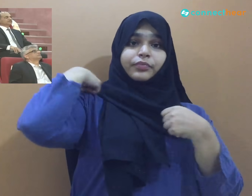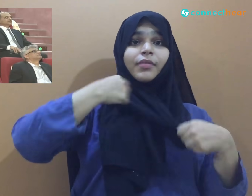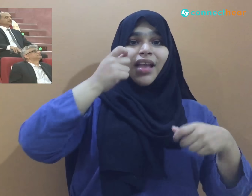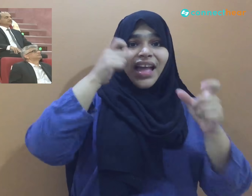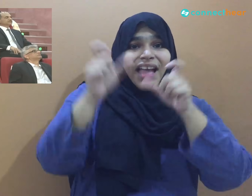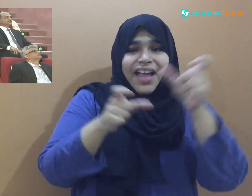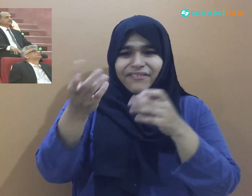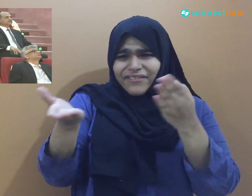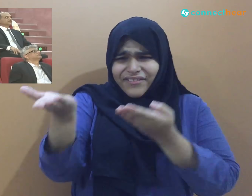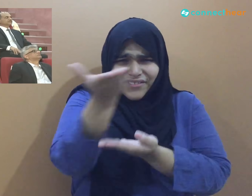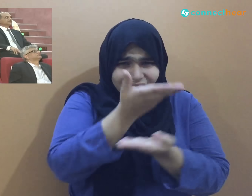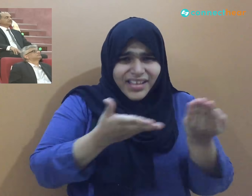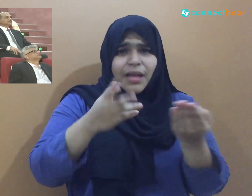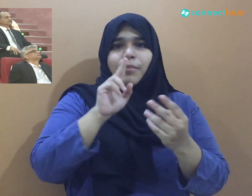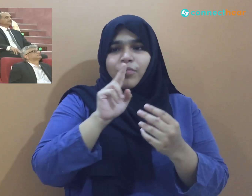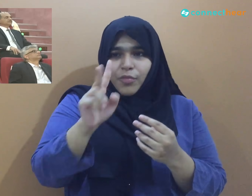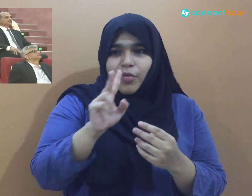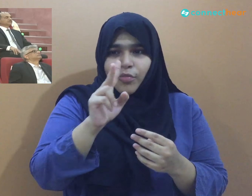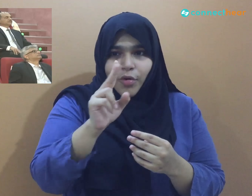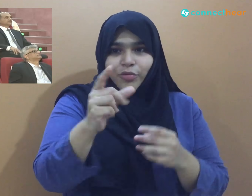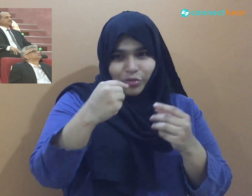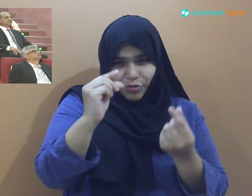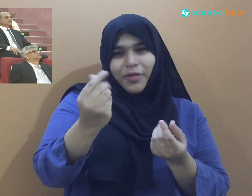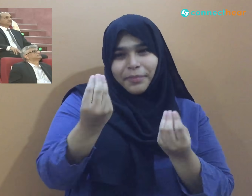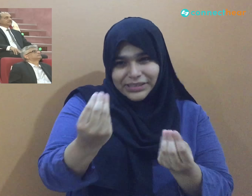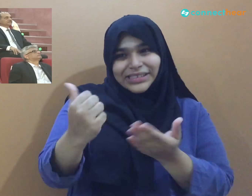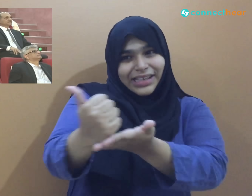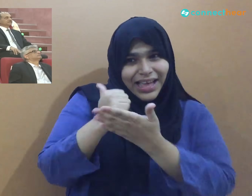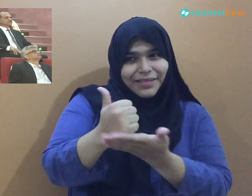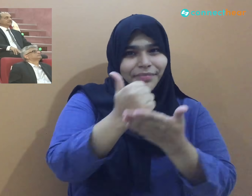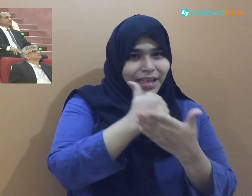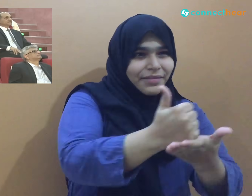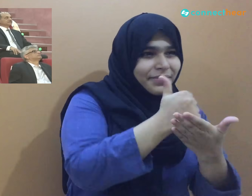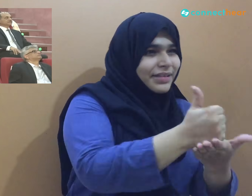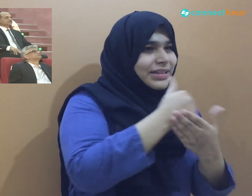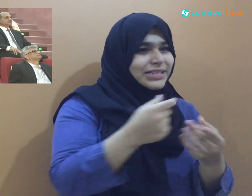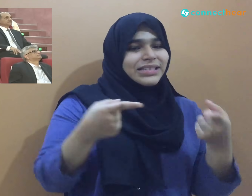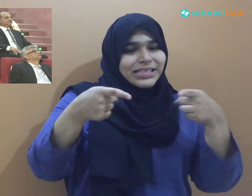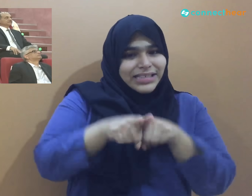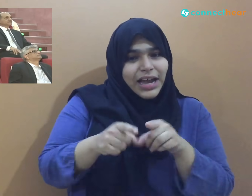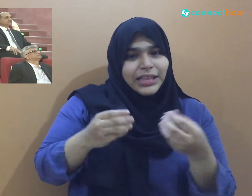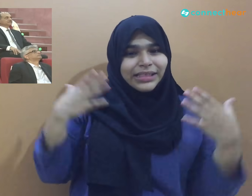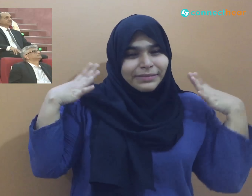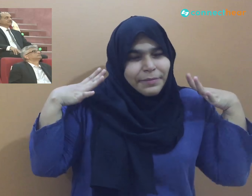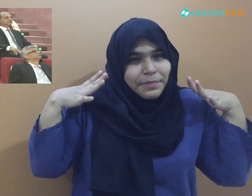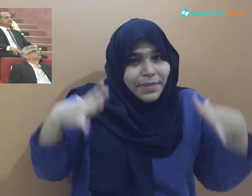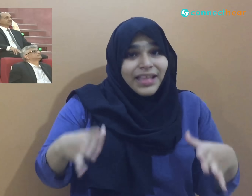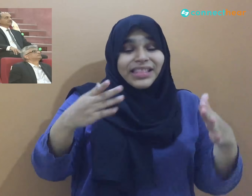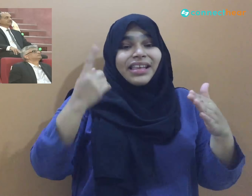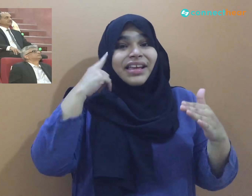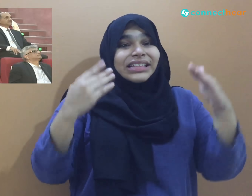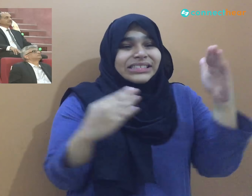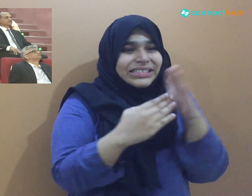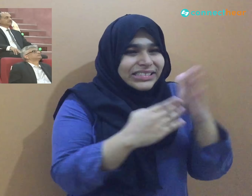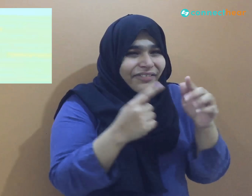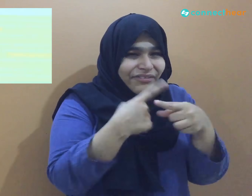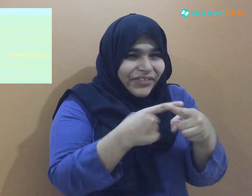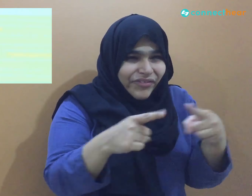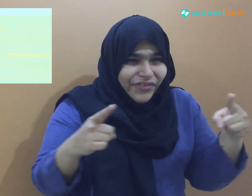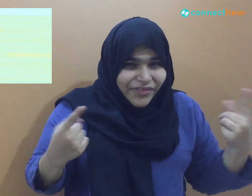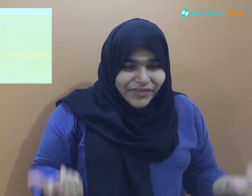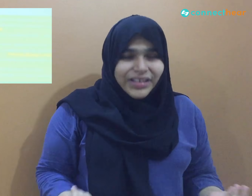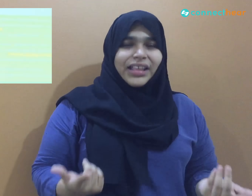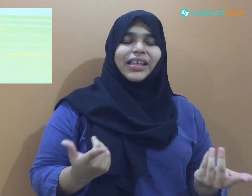سیکٹر آرگنائزیشنز کو ہم نے سر اس میں ساتھ انوالو کیا اور یہ ہماری جو منسٹریز تھیں اور جو ہمارے